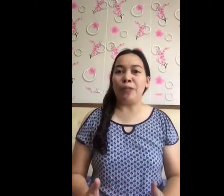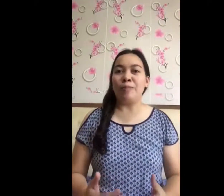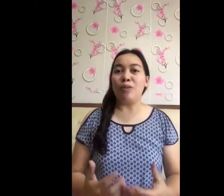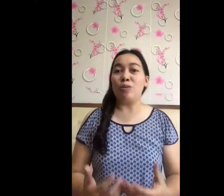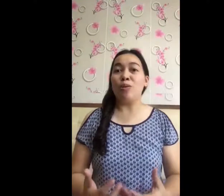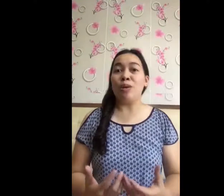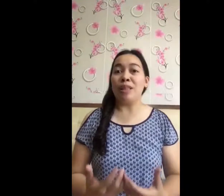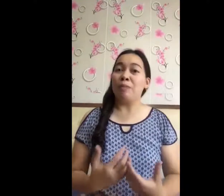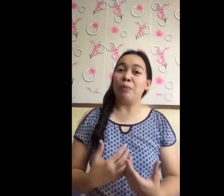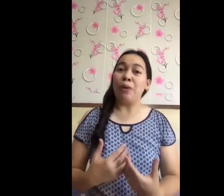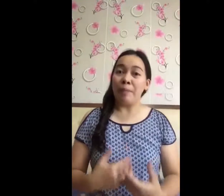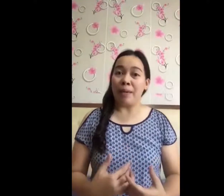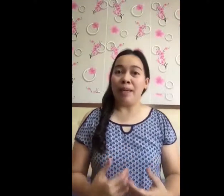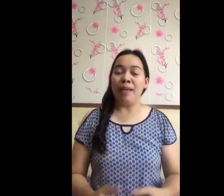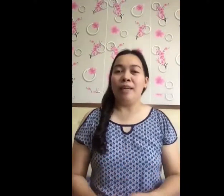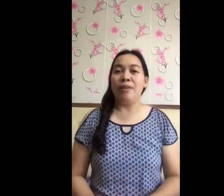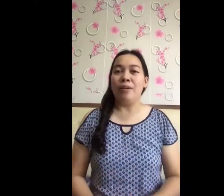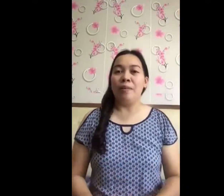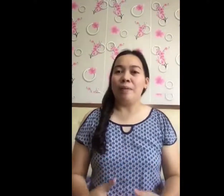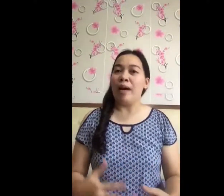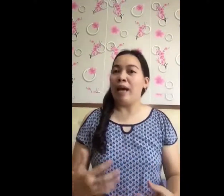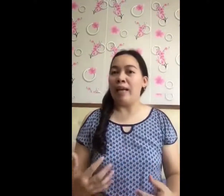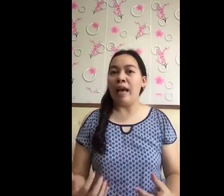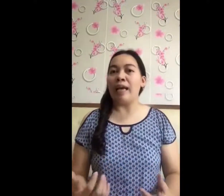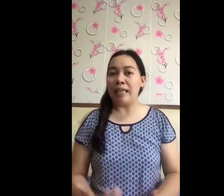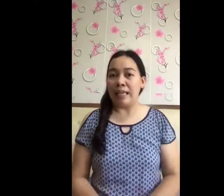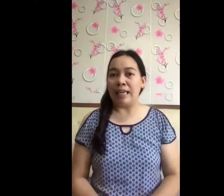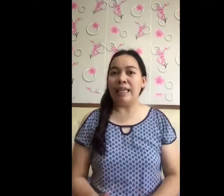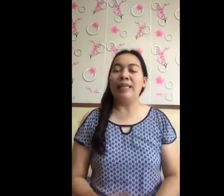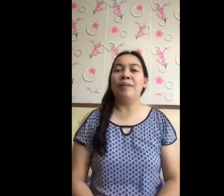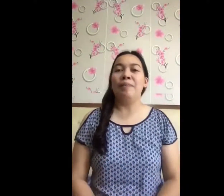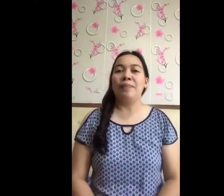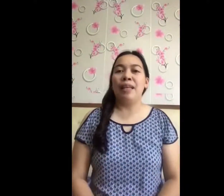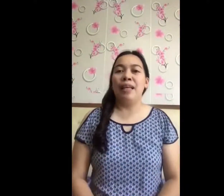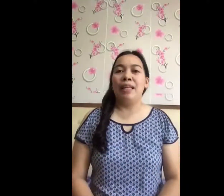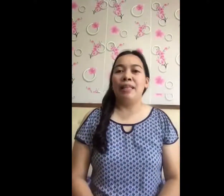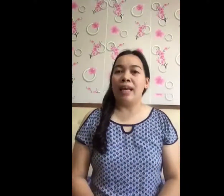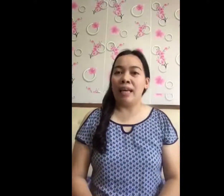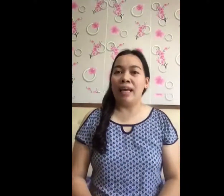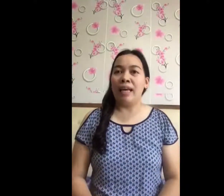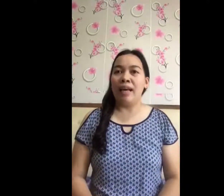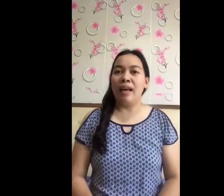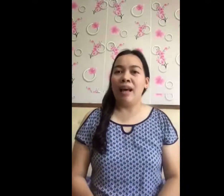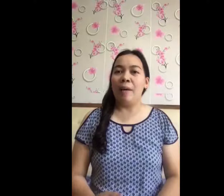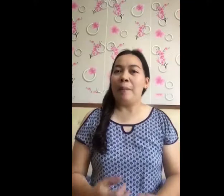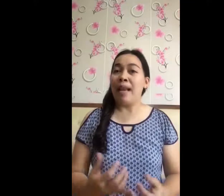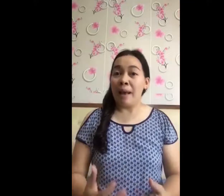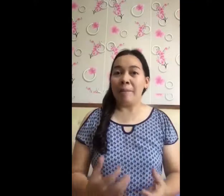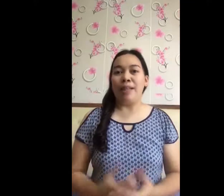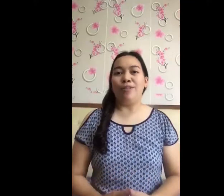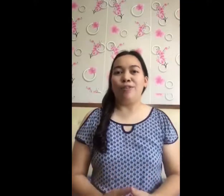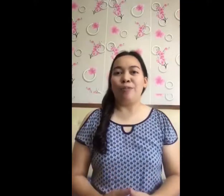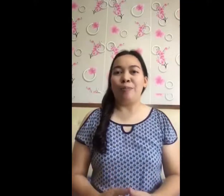Pagkatapos, matutulungan din po kaming mga nakakarinig, na malaman kung